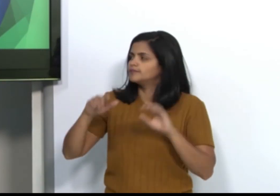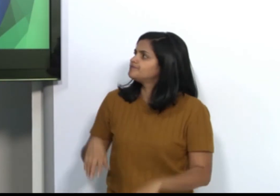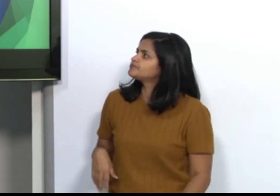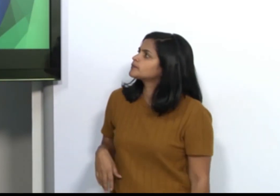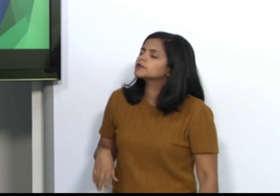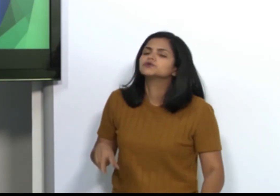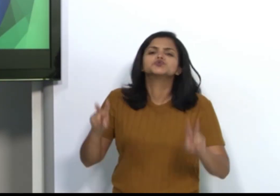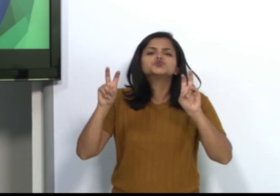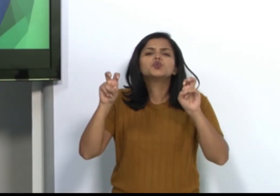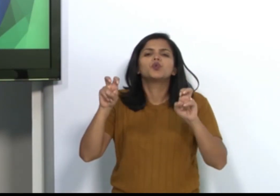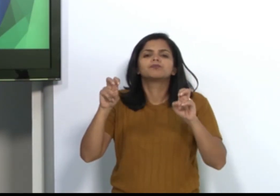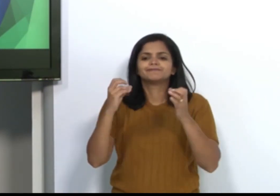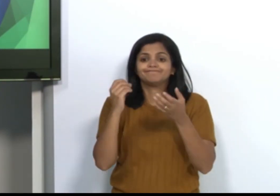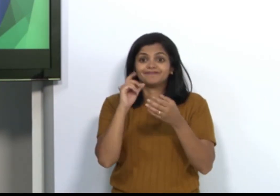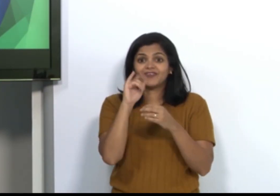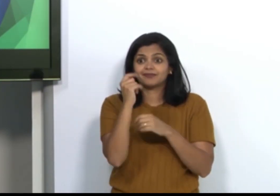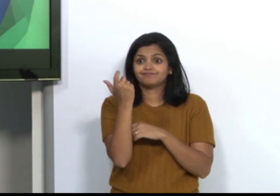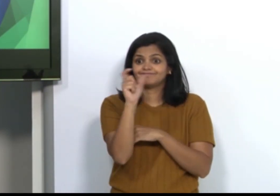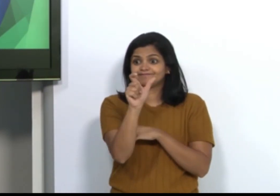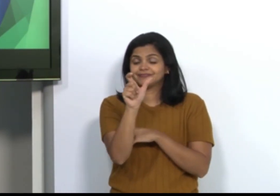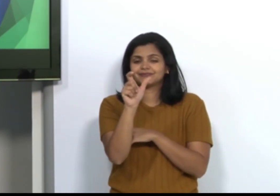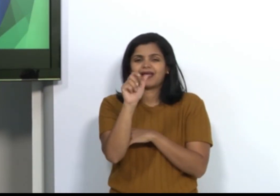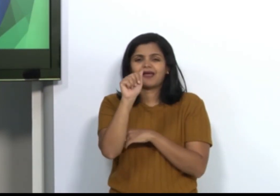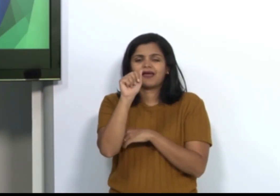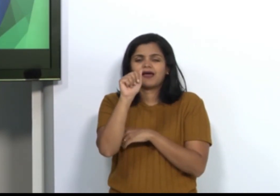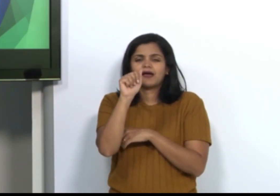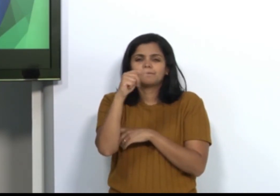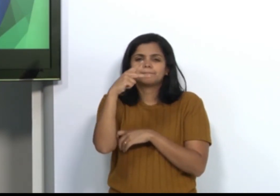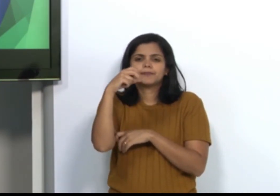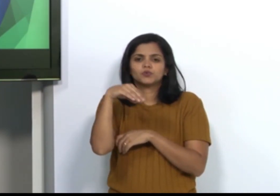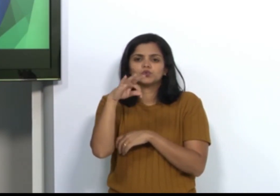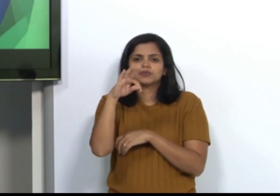detalhadamente. Então aqui vou mostrar para vocês para que vocês tenham claramente.